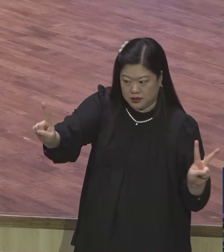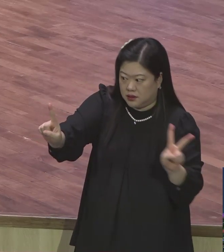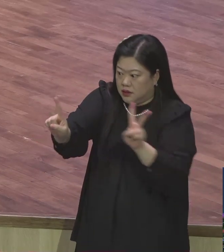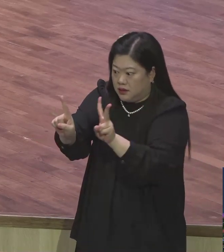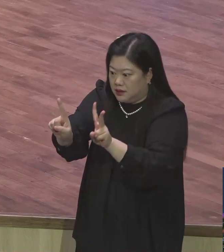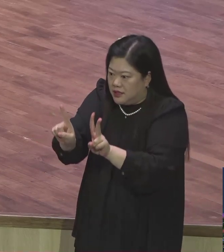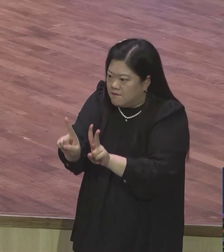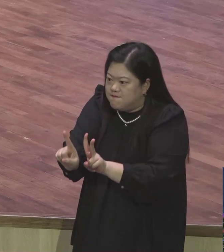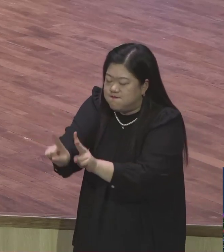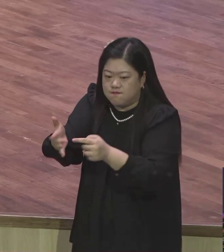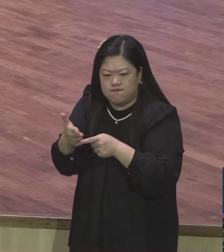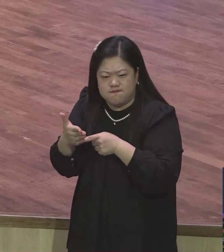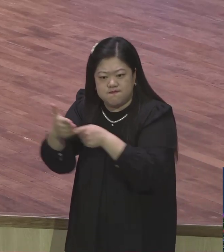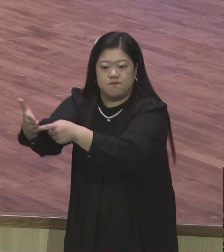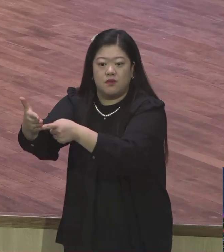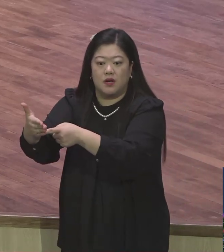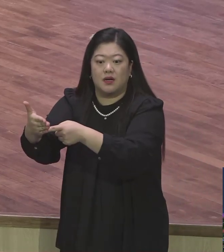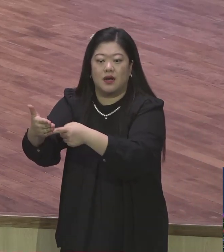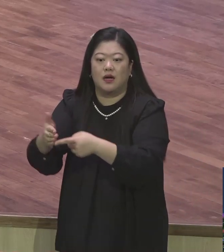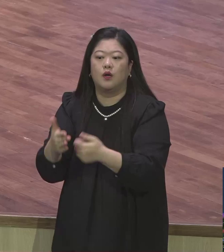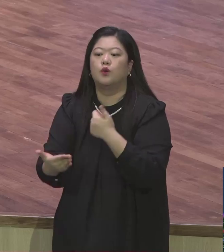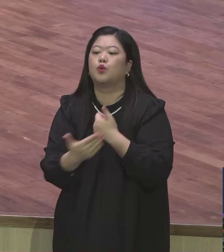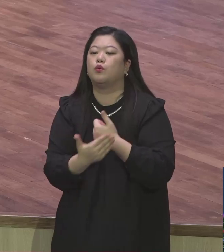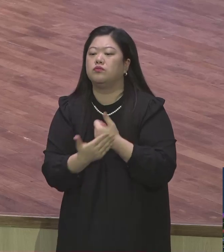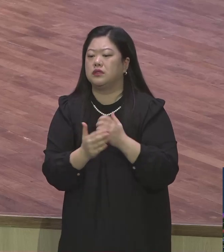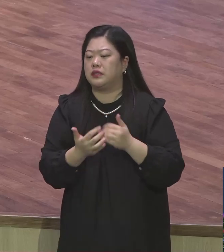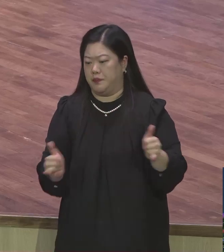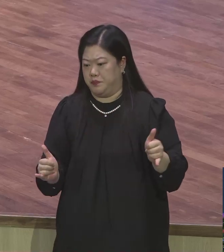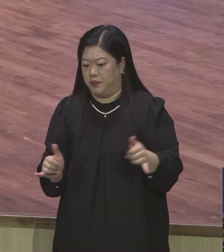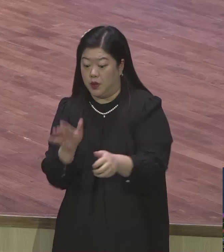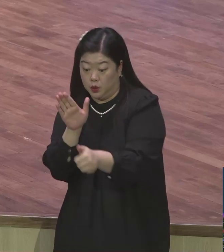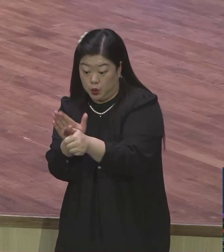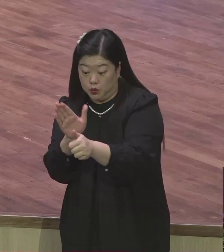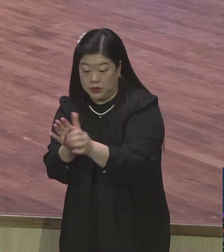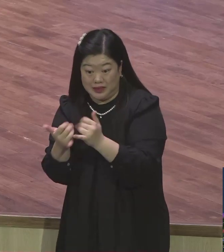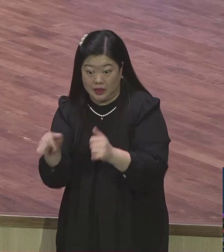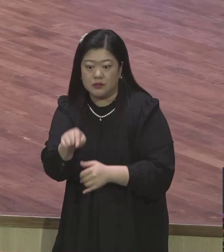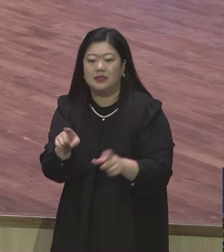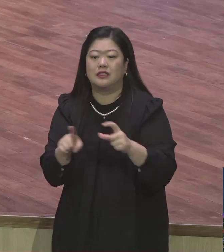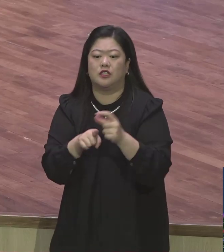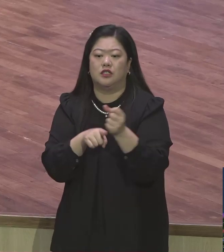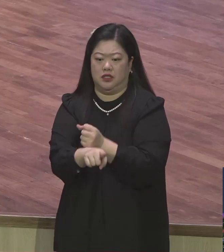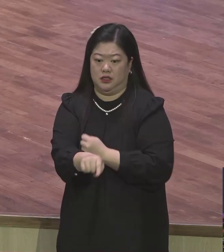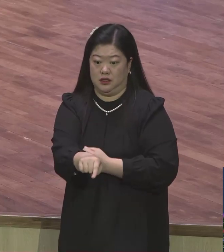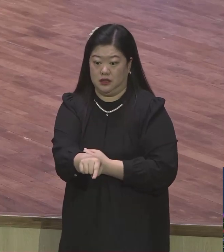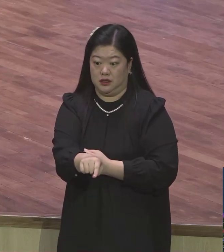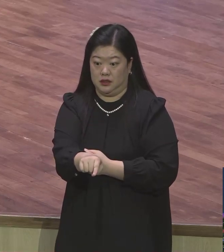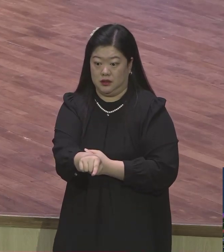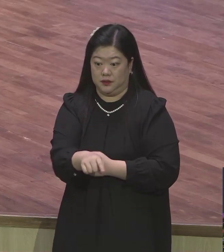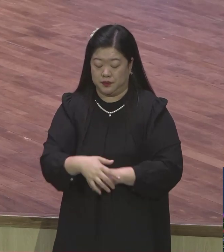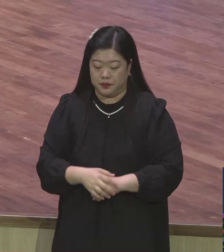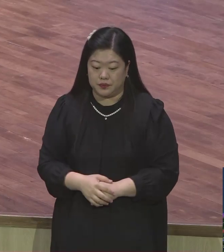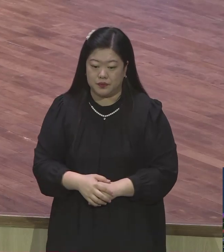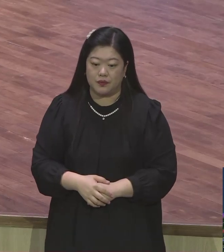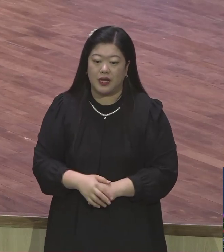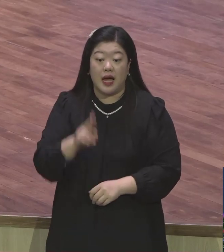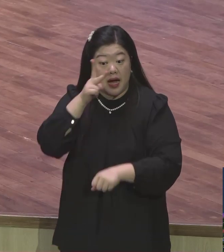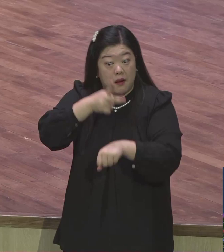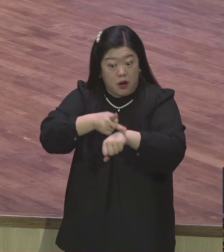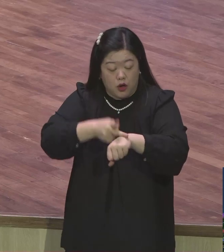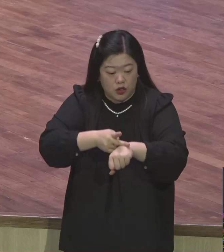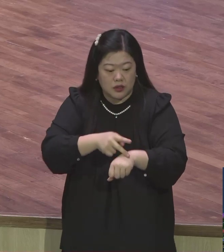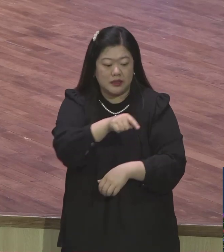사람, 이 동역자예요. 사도행전 6장 3절로 4절에 보면 사도들이 집사들을 일곱 집사